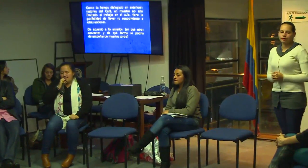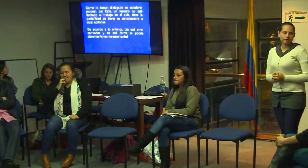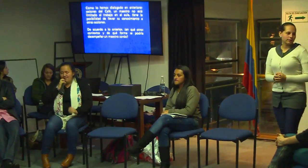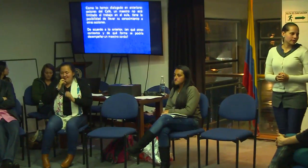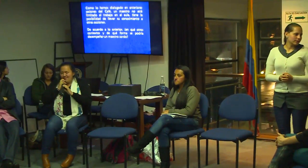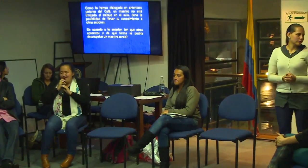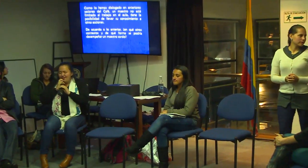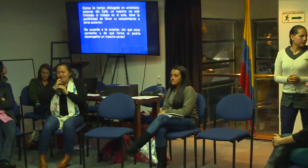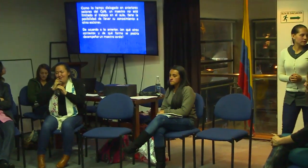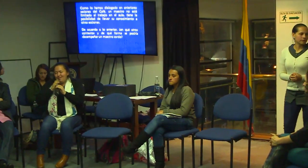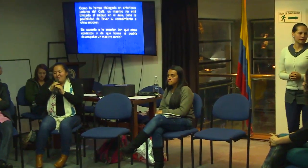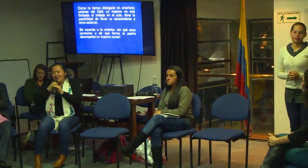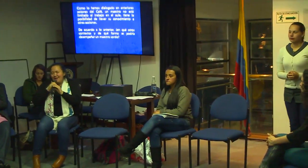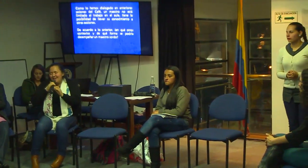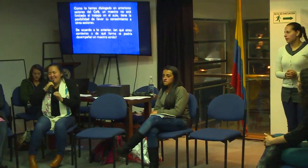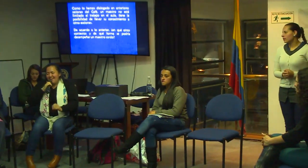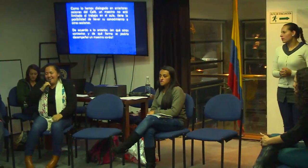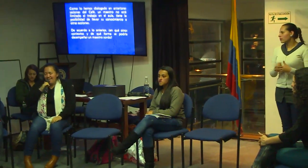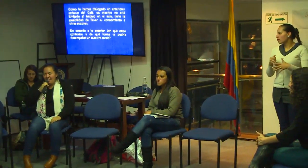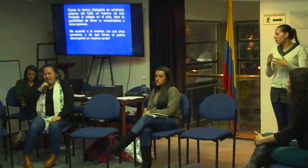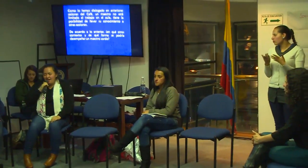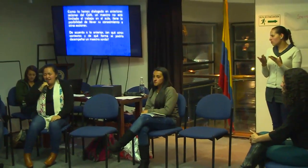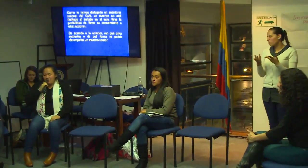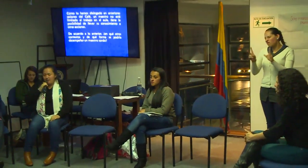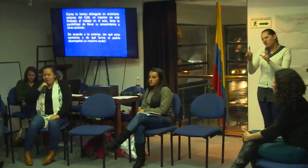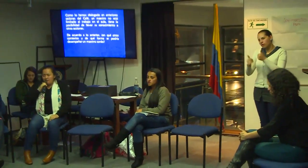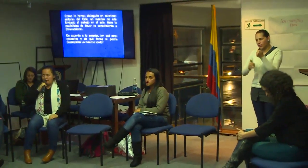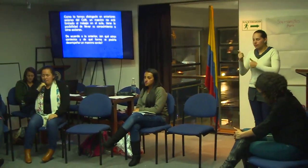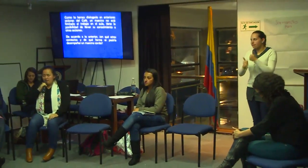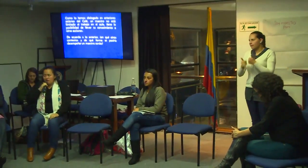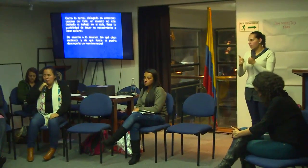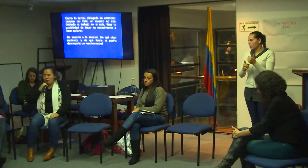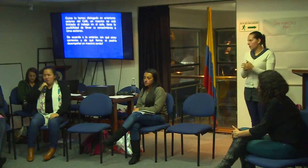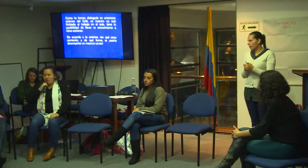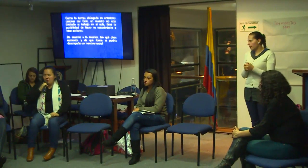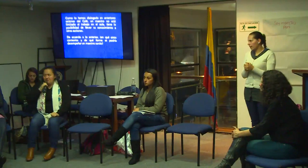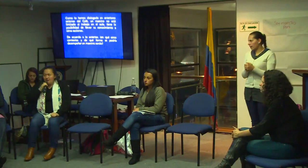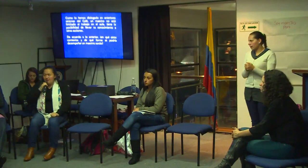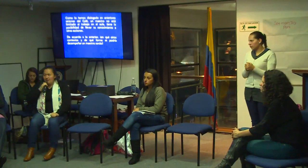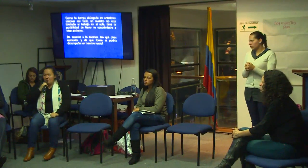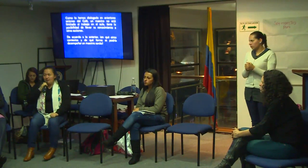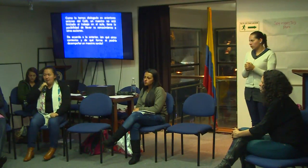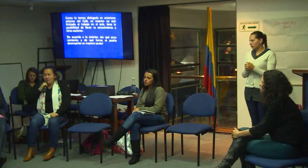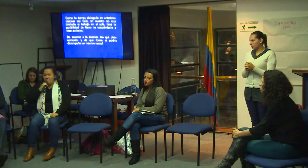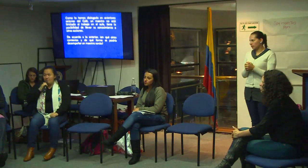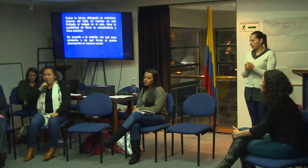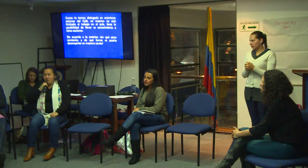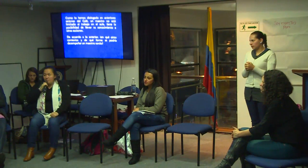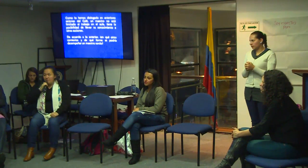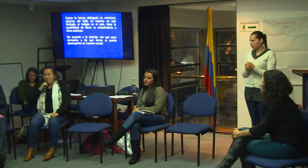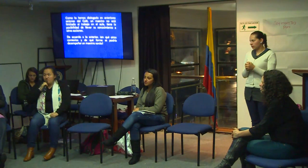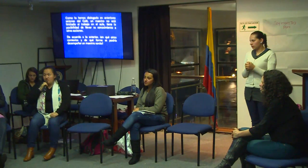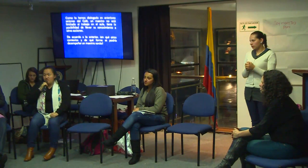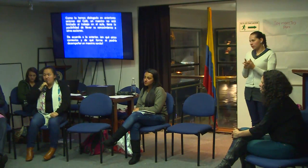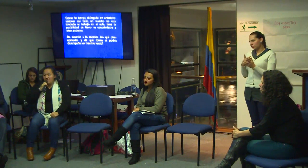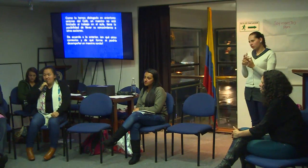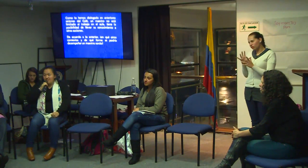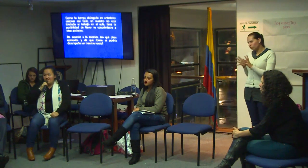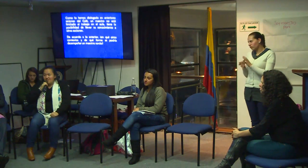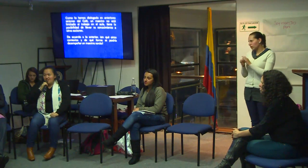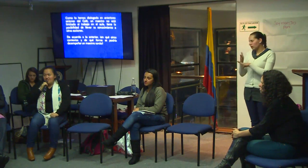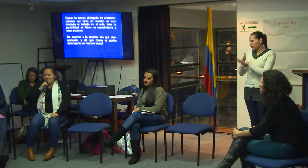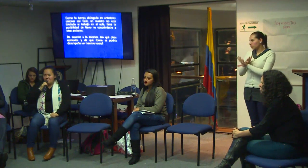es respecto a que, pues retomando lo que decía el profesor